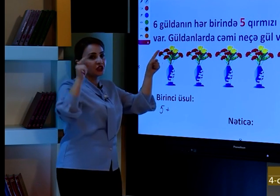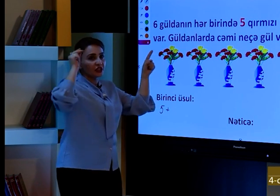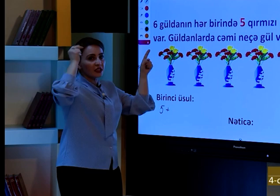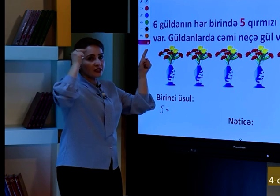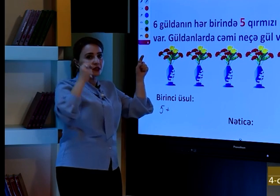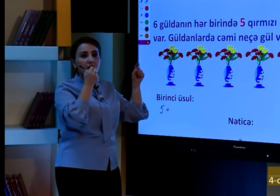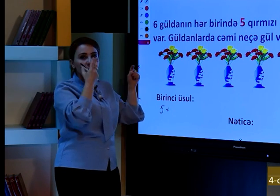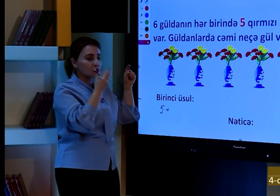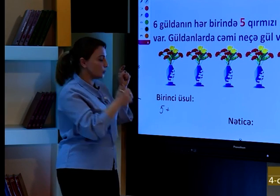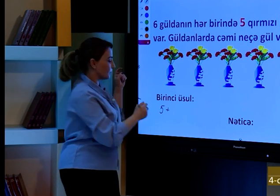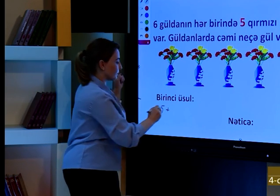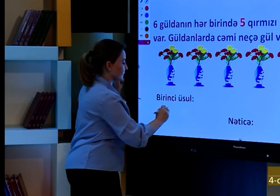2 sarı gül.